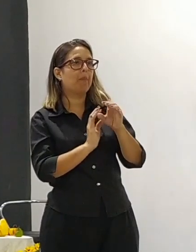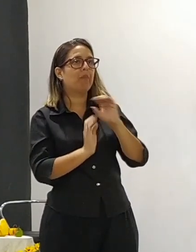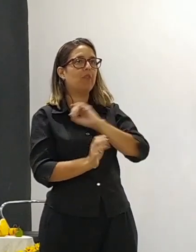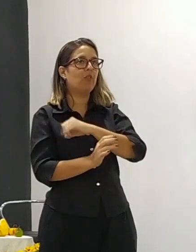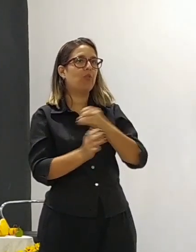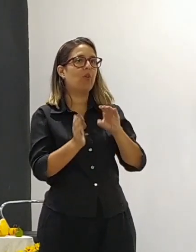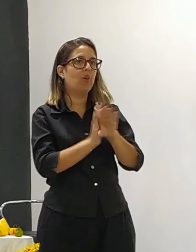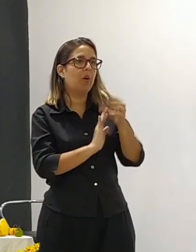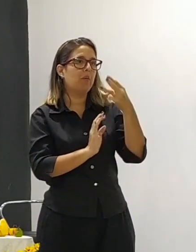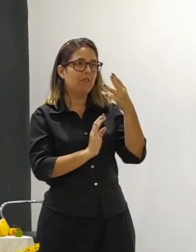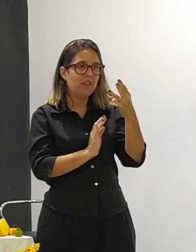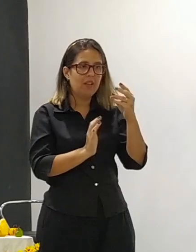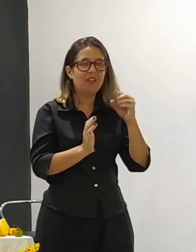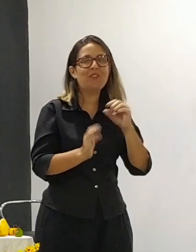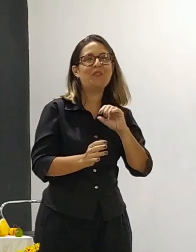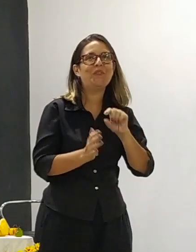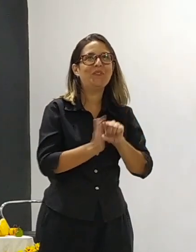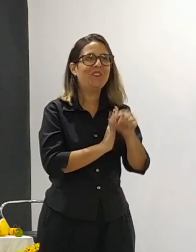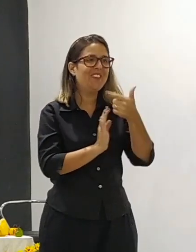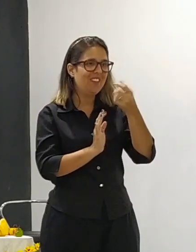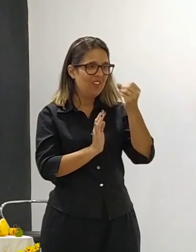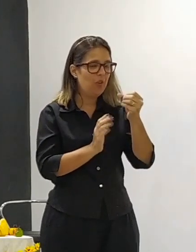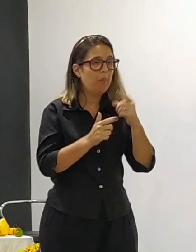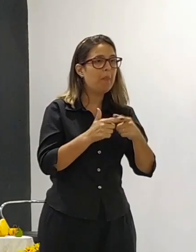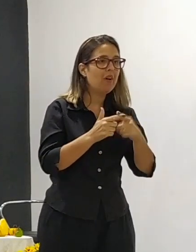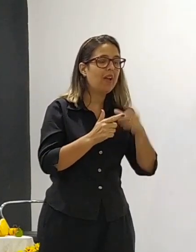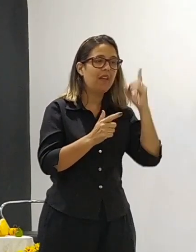3,16. Que Deus